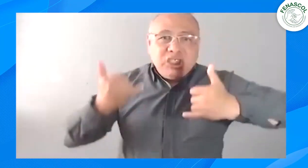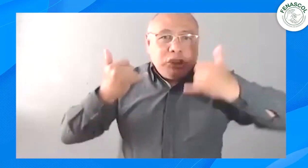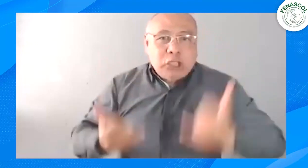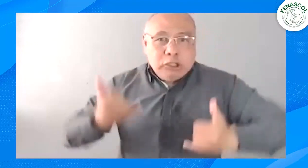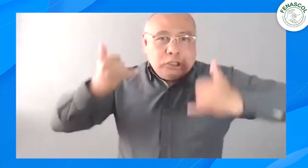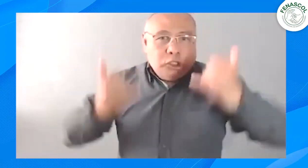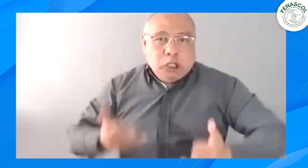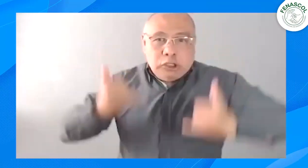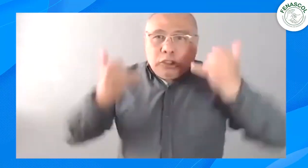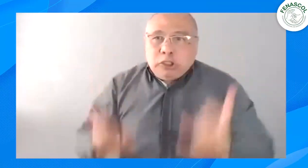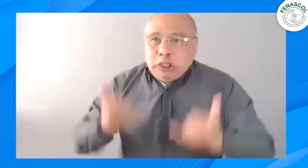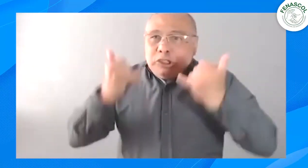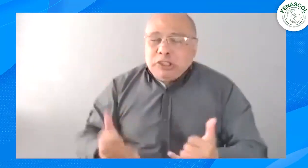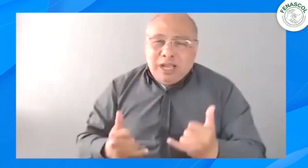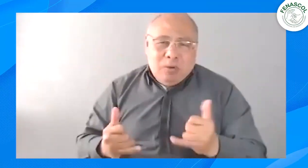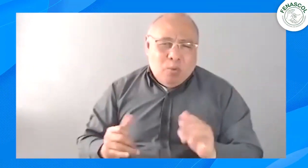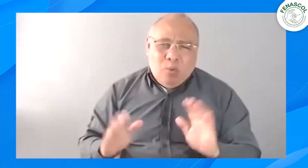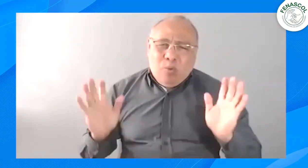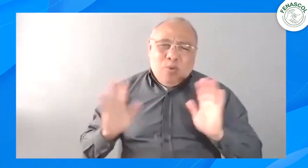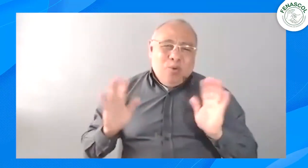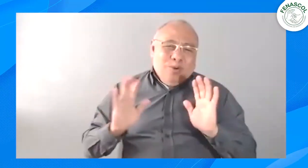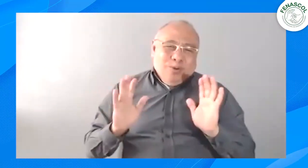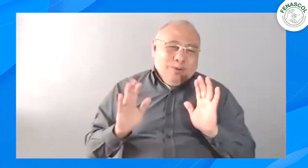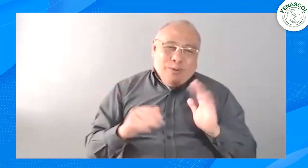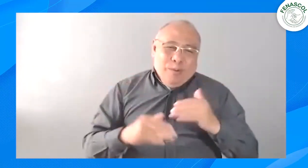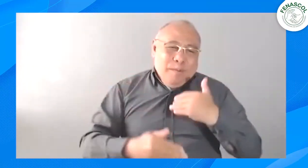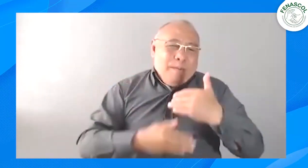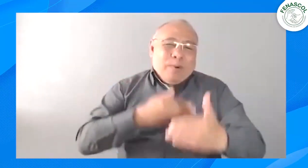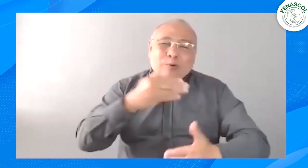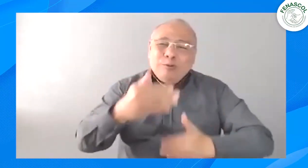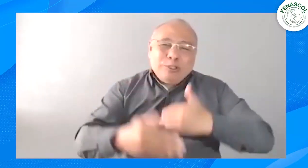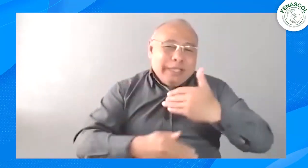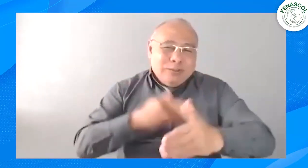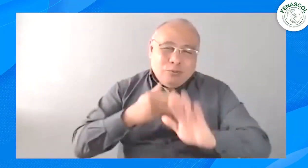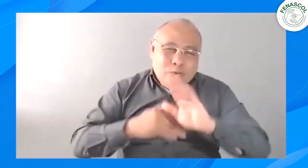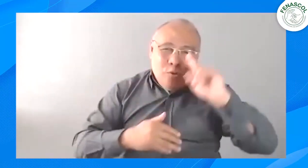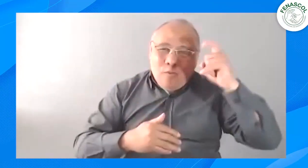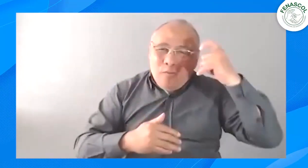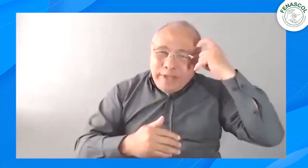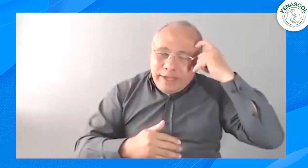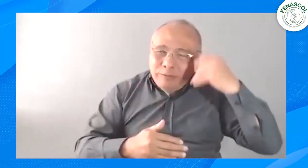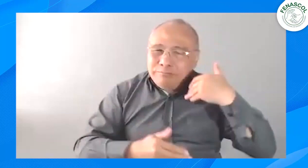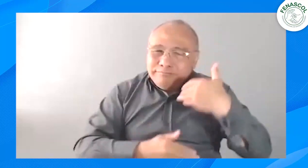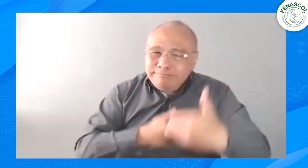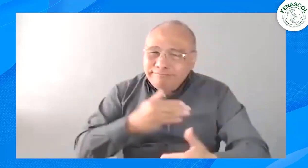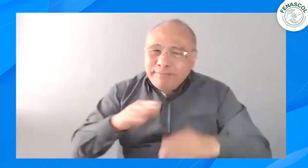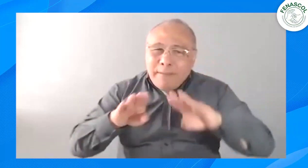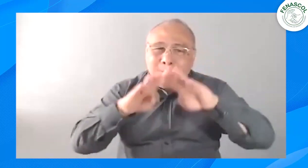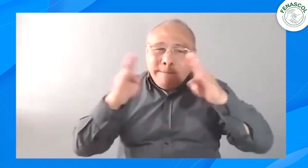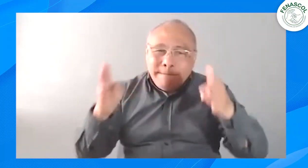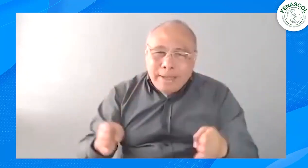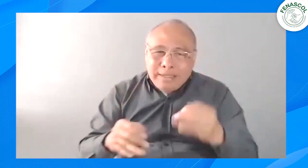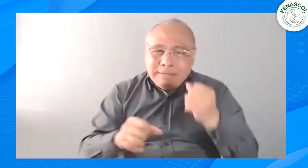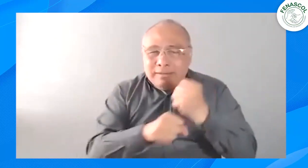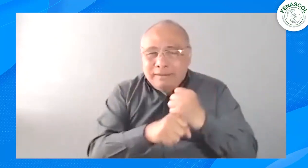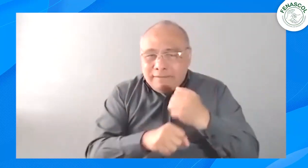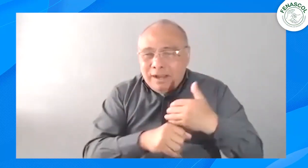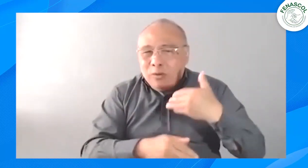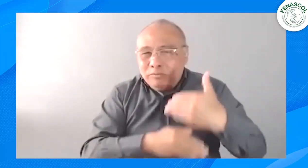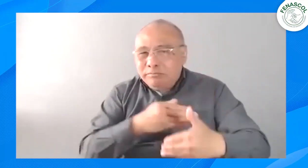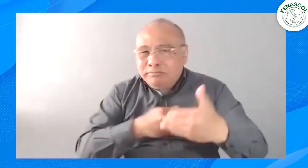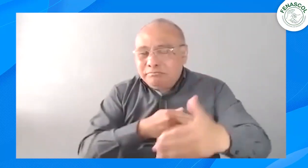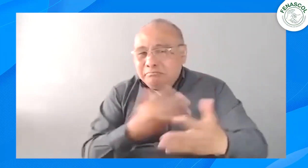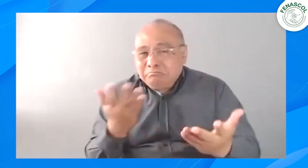tal vez algunos están preocupados tal vez algunos están exigiendo que sea para allá sin embargo pues nosotros hemos hecho todo lo posible para que estas mesas